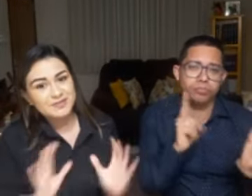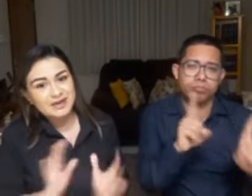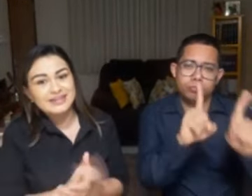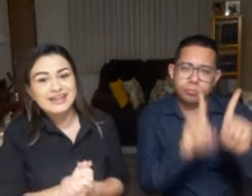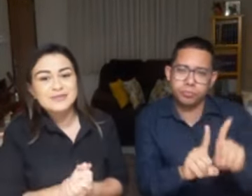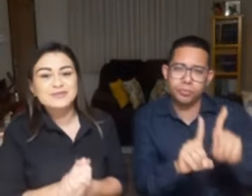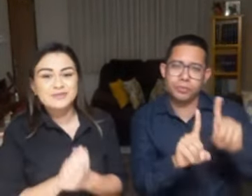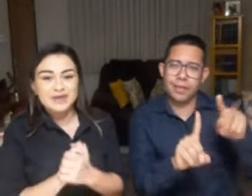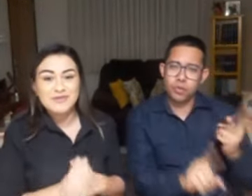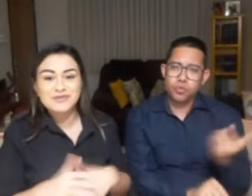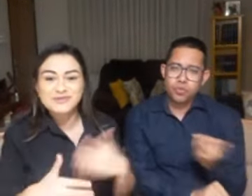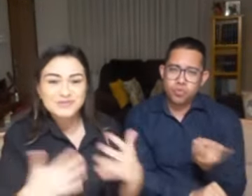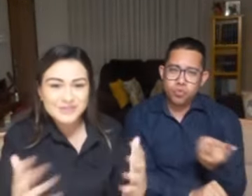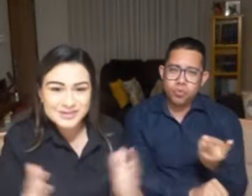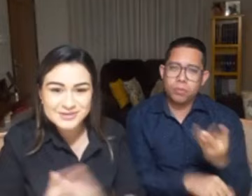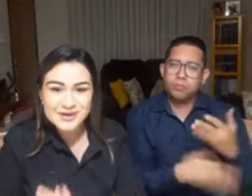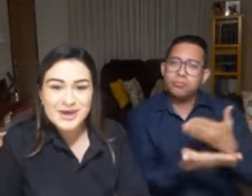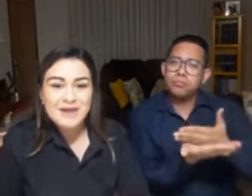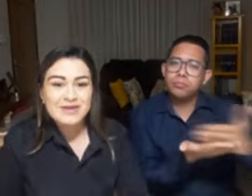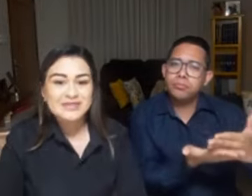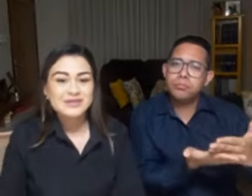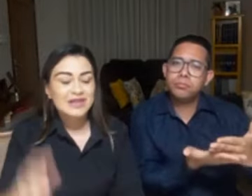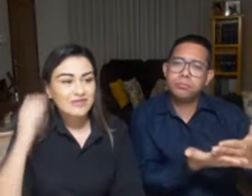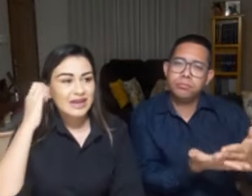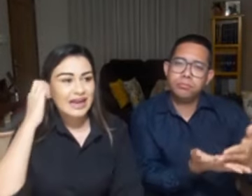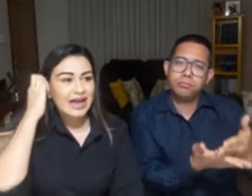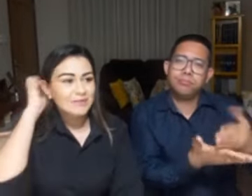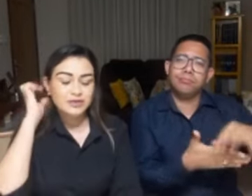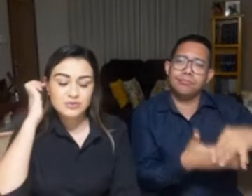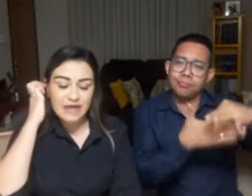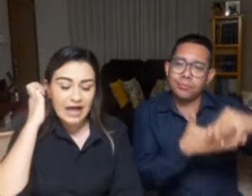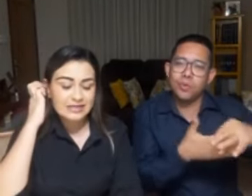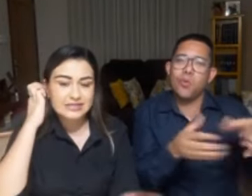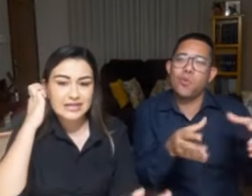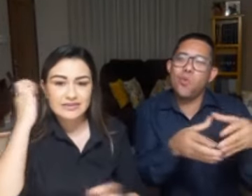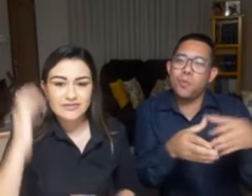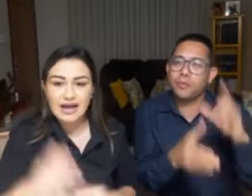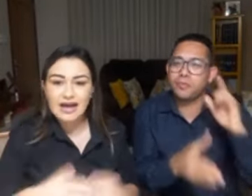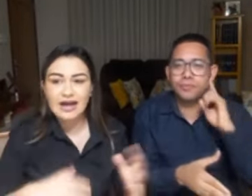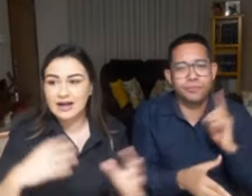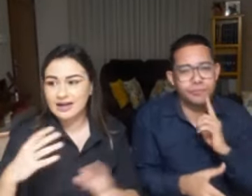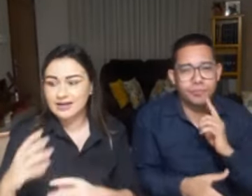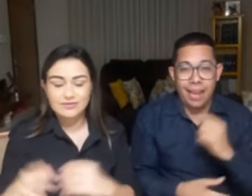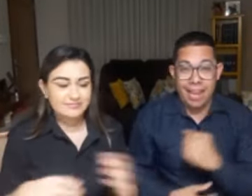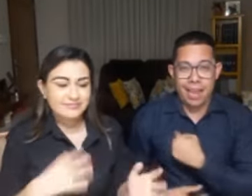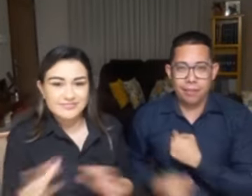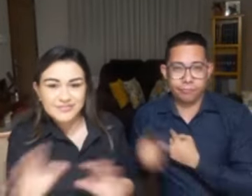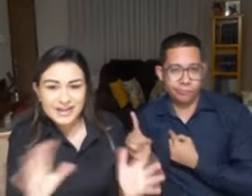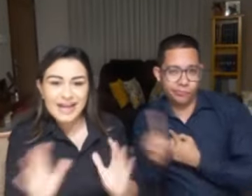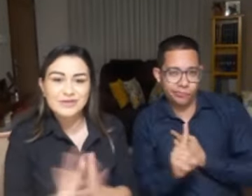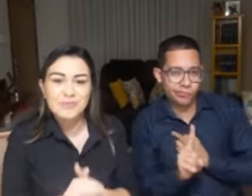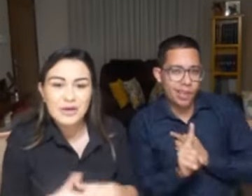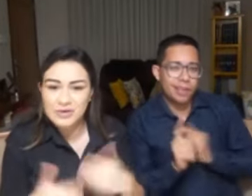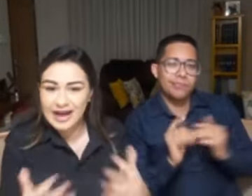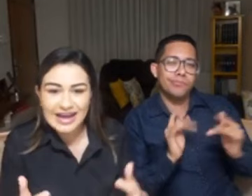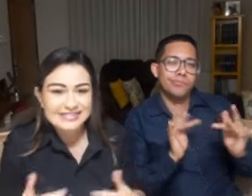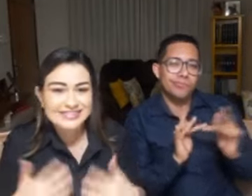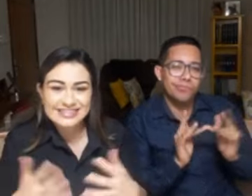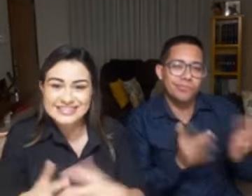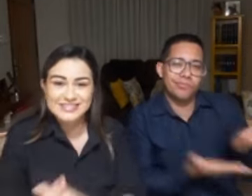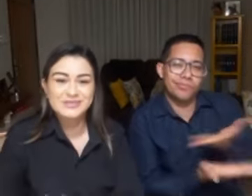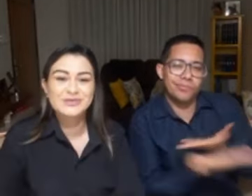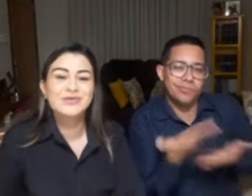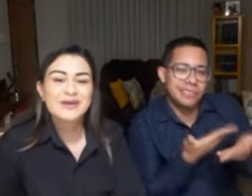impossível aprender Libras, porque era muito difícil, mas eu estava lá para ajudar, assim, a levar, a ficar ali no meio, orar,